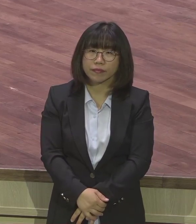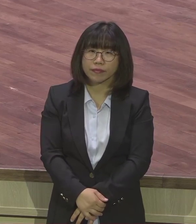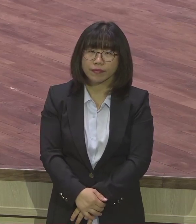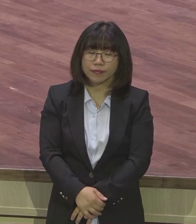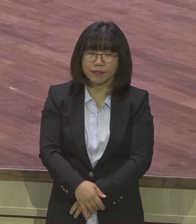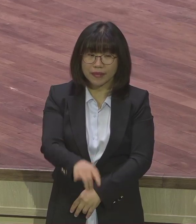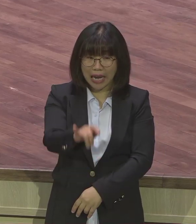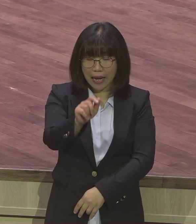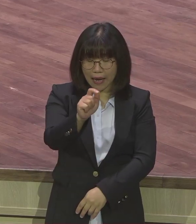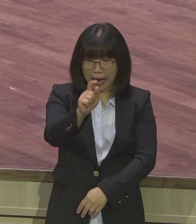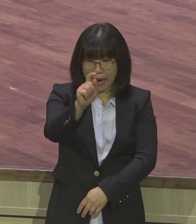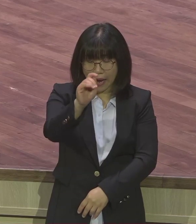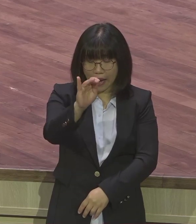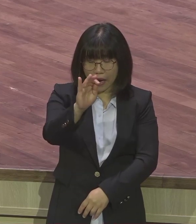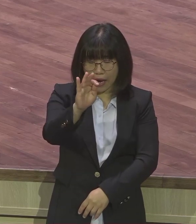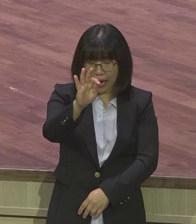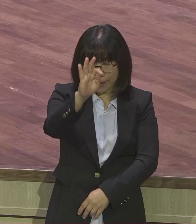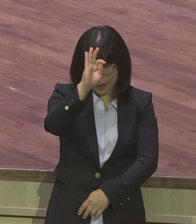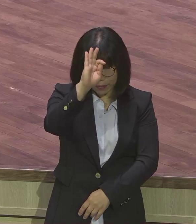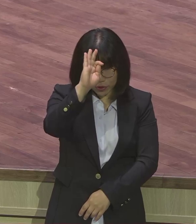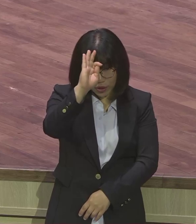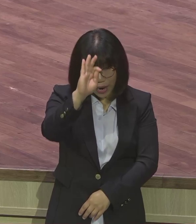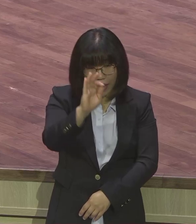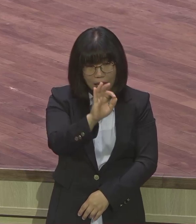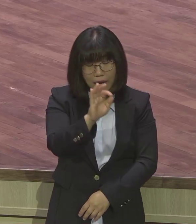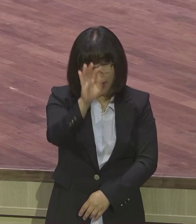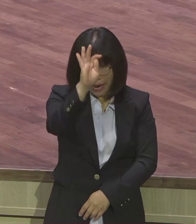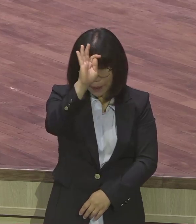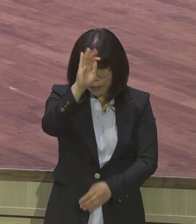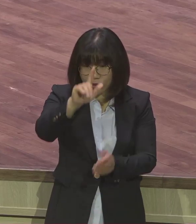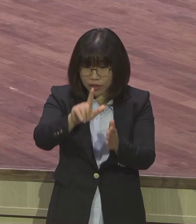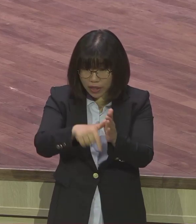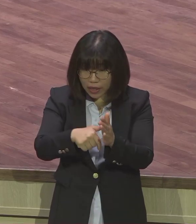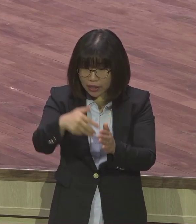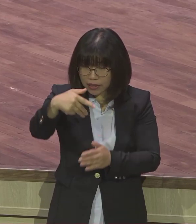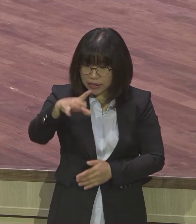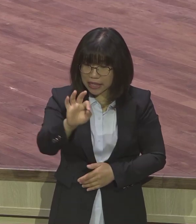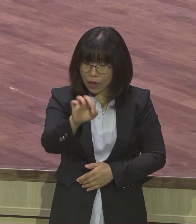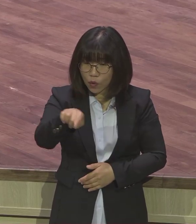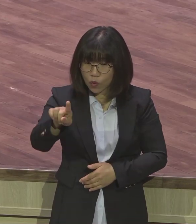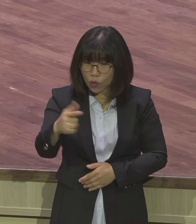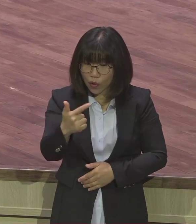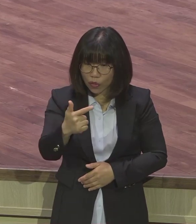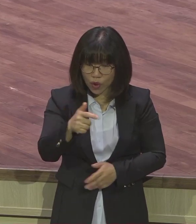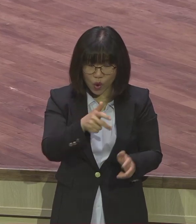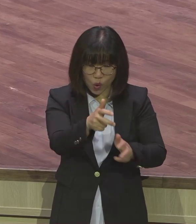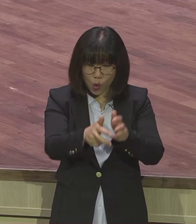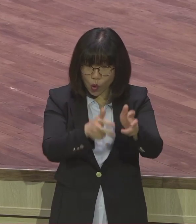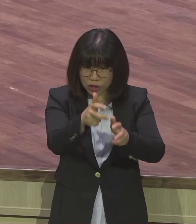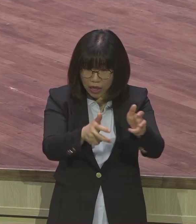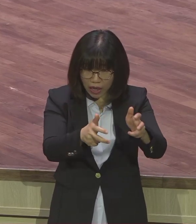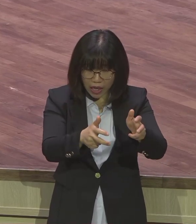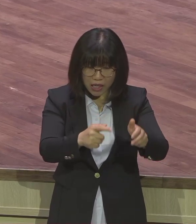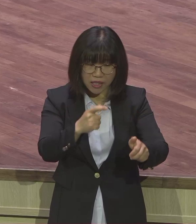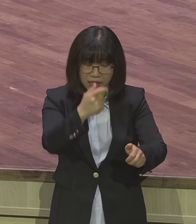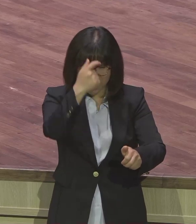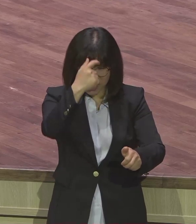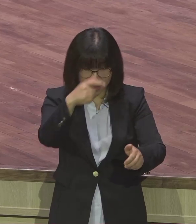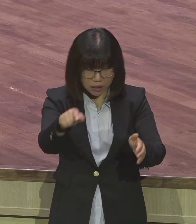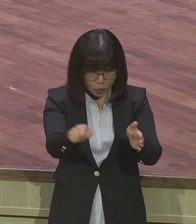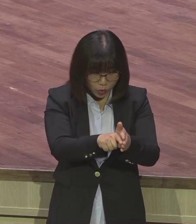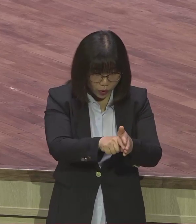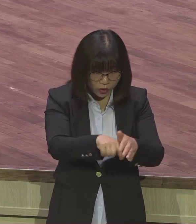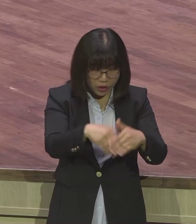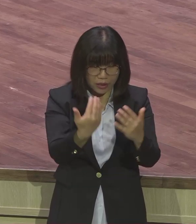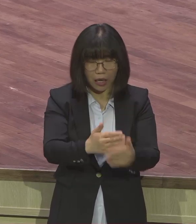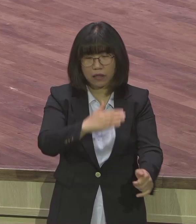아이엠에프 왔을 때요 창원 공단에서 80% 기독교인들 다 잘라냈어요. 기도 우선적으로 왜 수요일날 교회